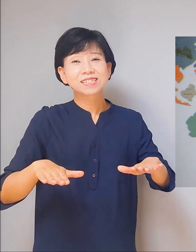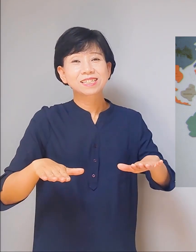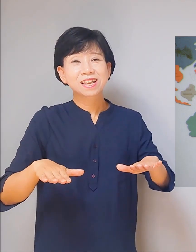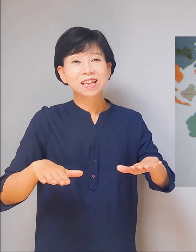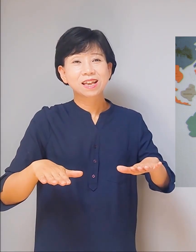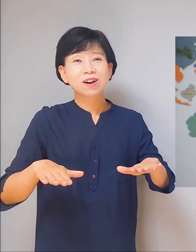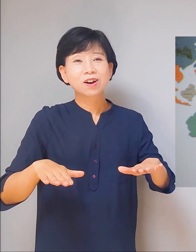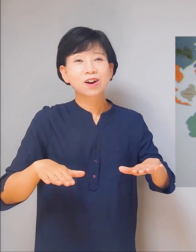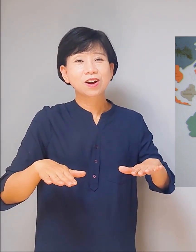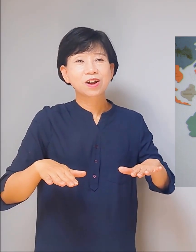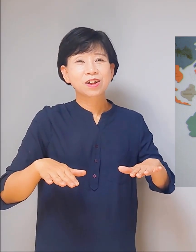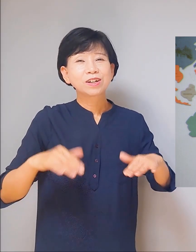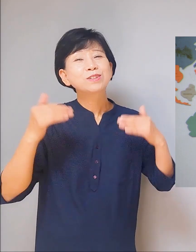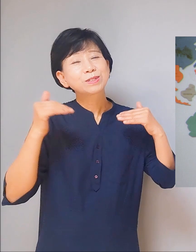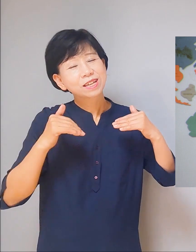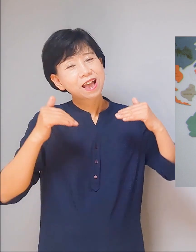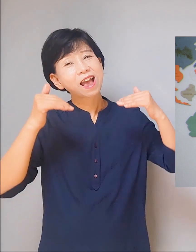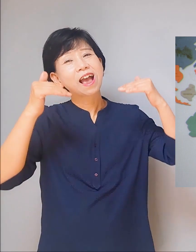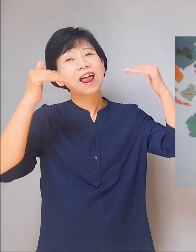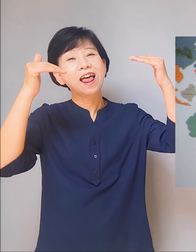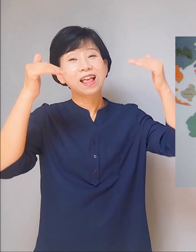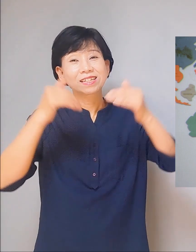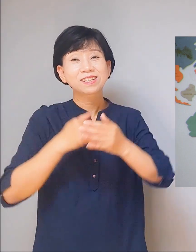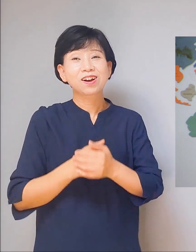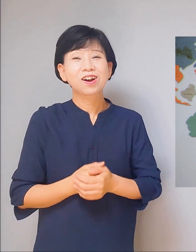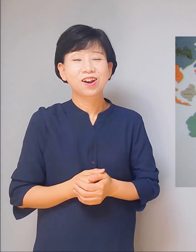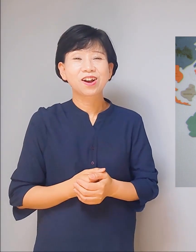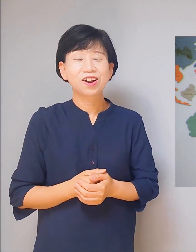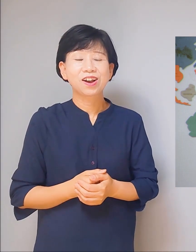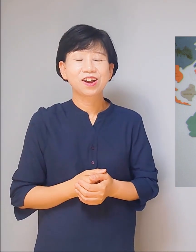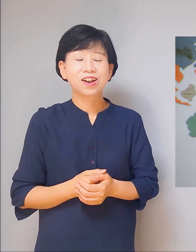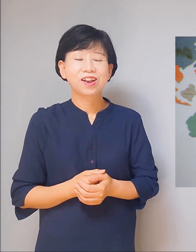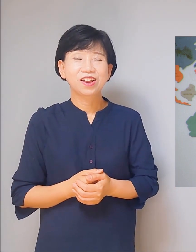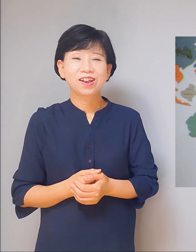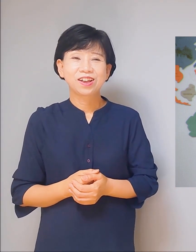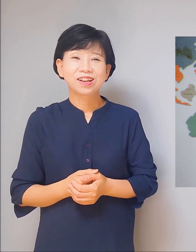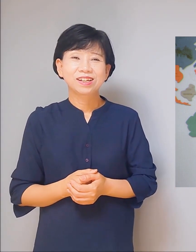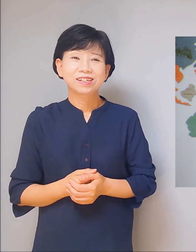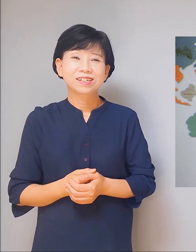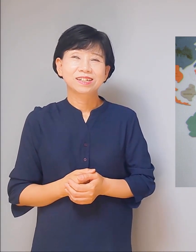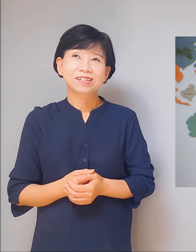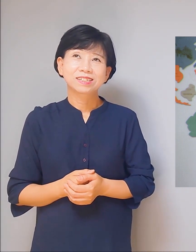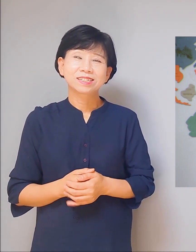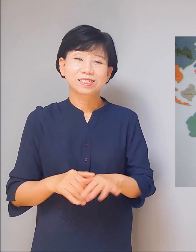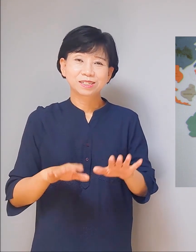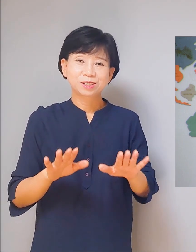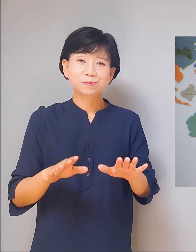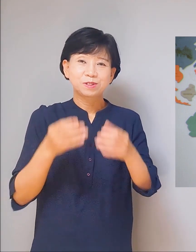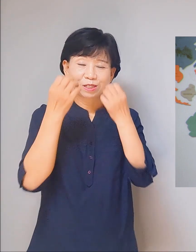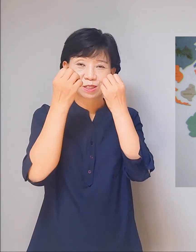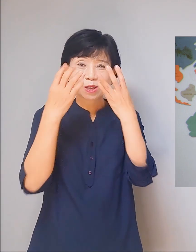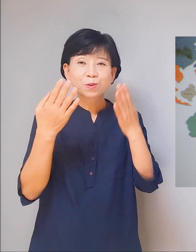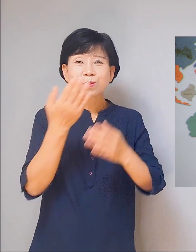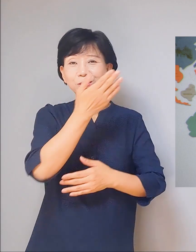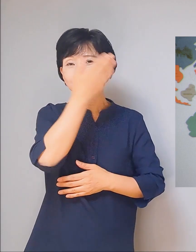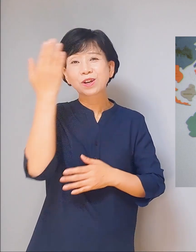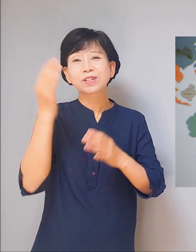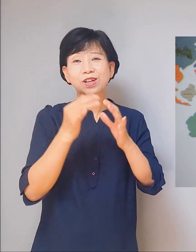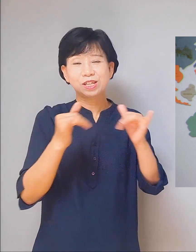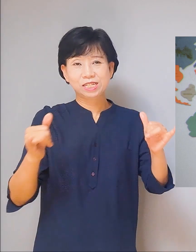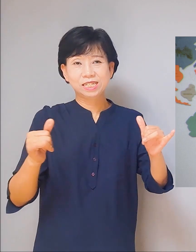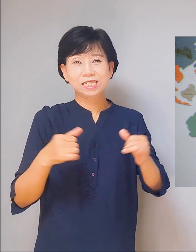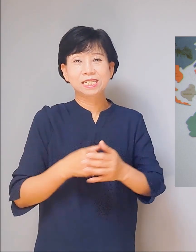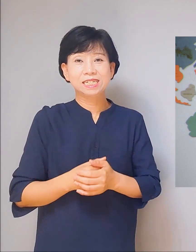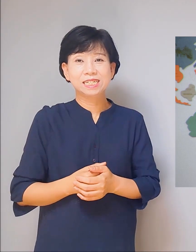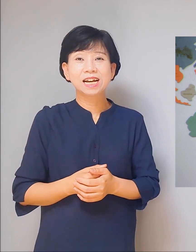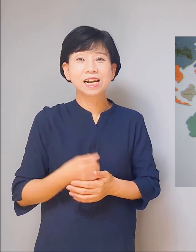이제 걔네들은 나이 먹었겠죠. 코로나 기간 3년 동안에 못 왔었으니까 다른 청년들입니다. 이제 미국